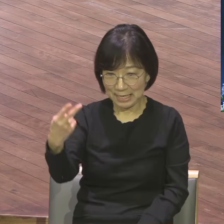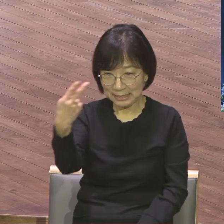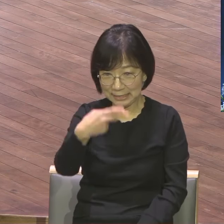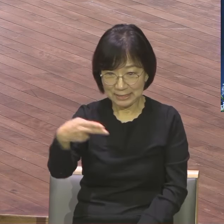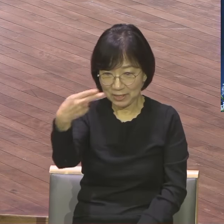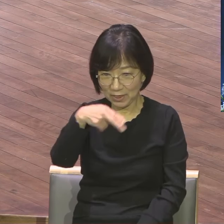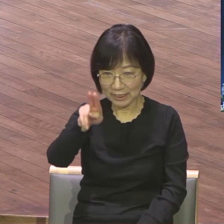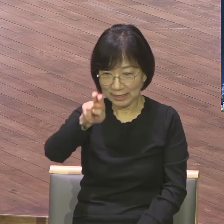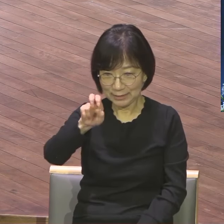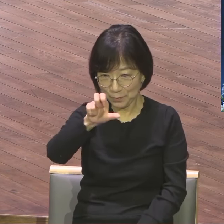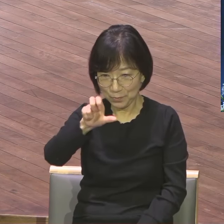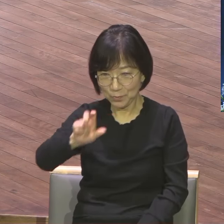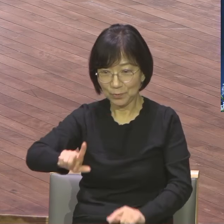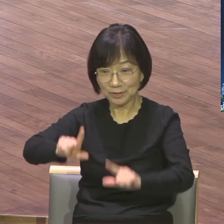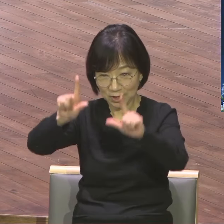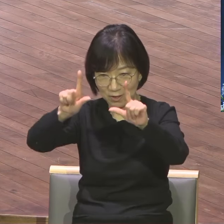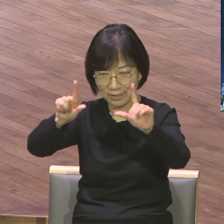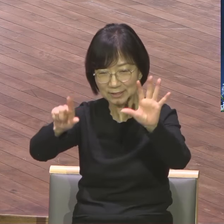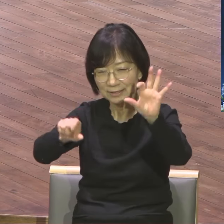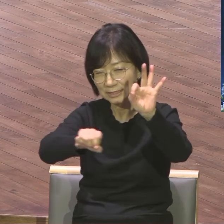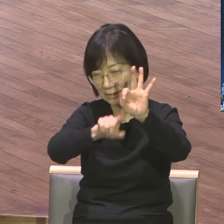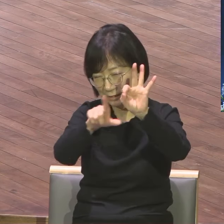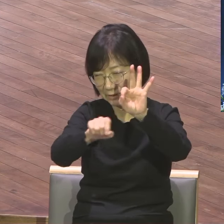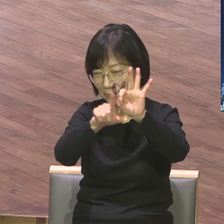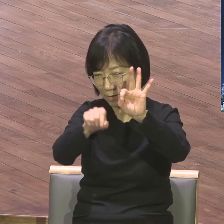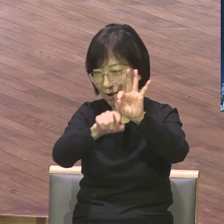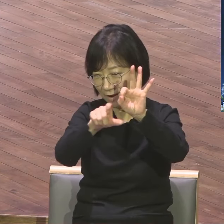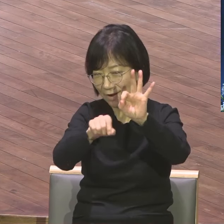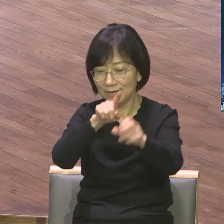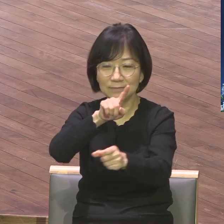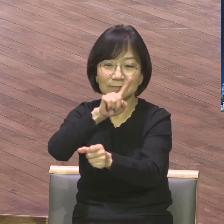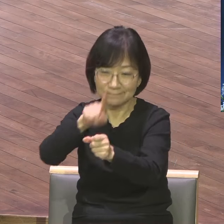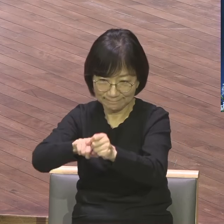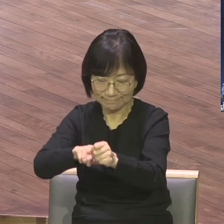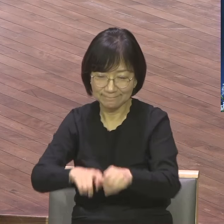달에 발간됐으면 좋겠어요.